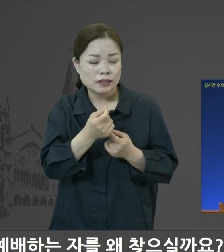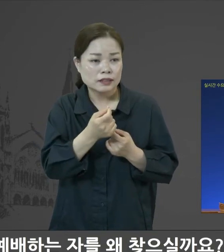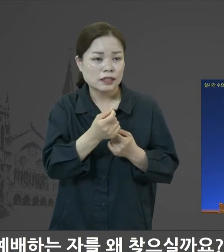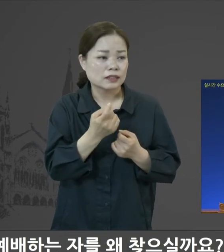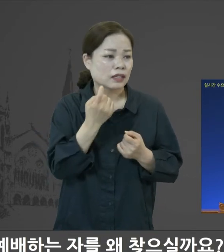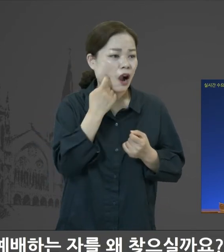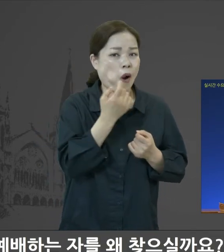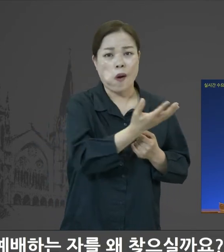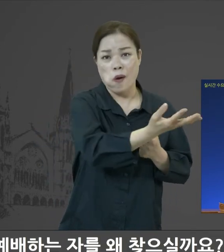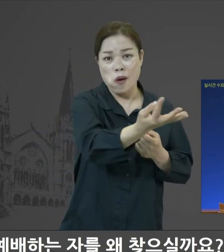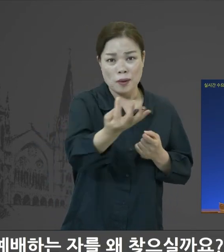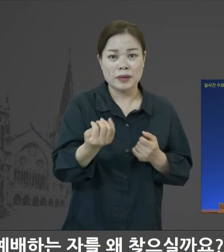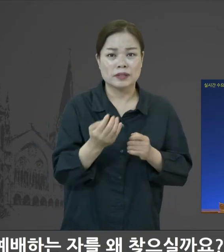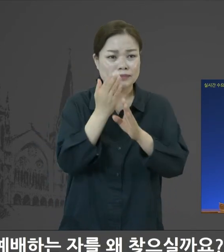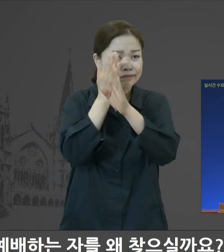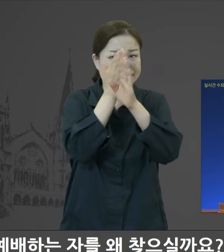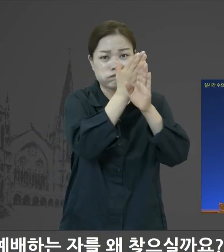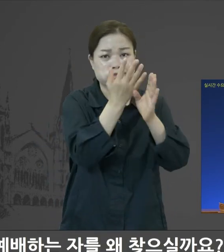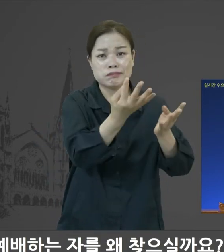너무 많으니까.